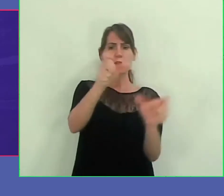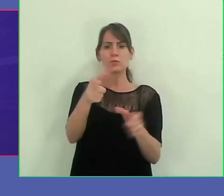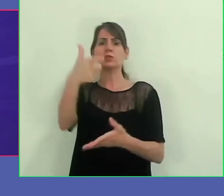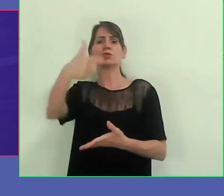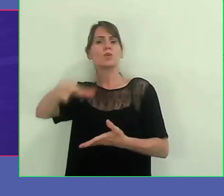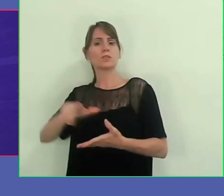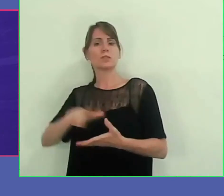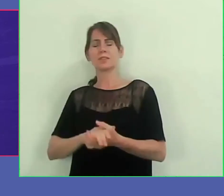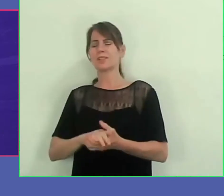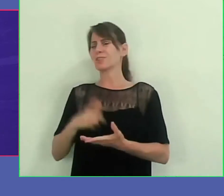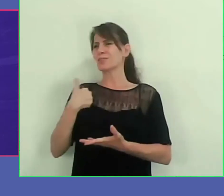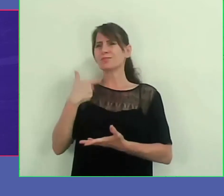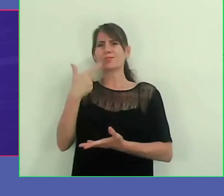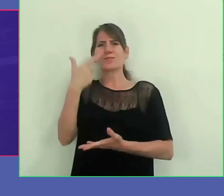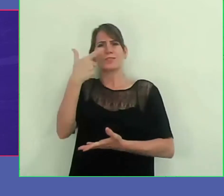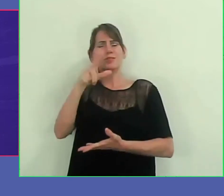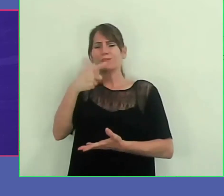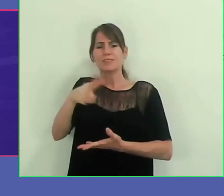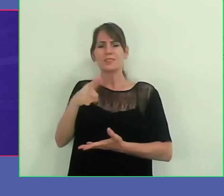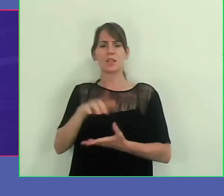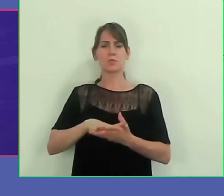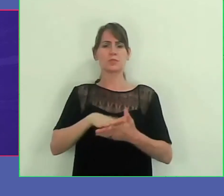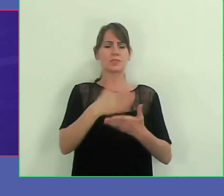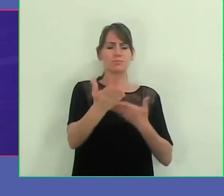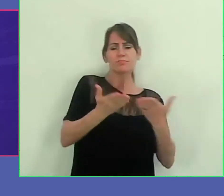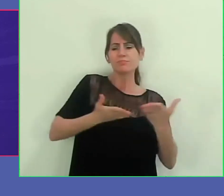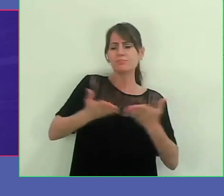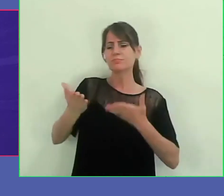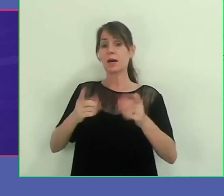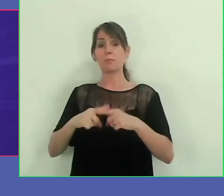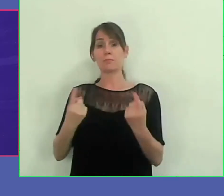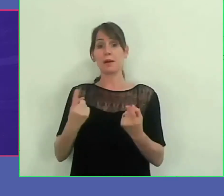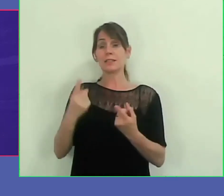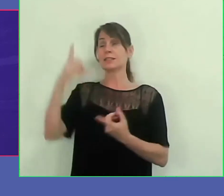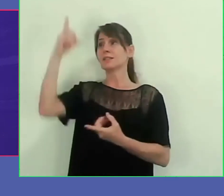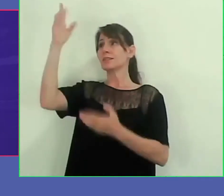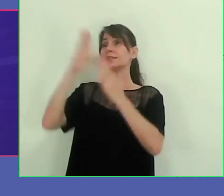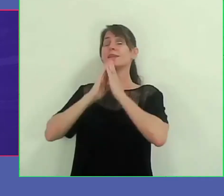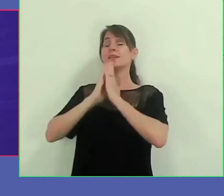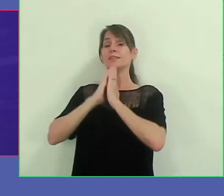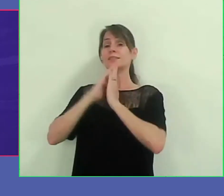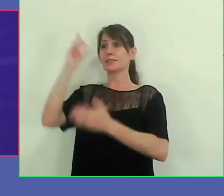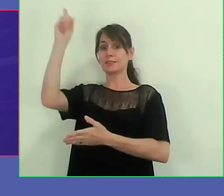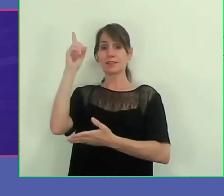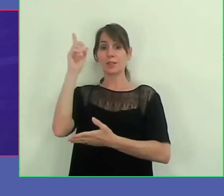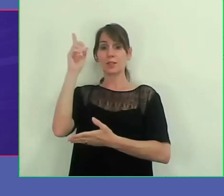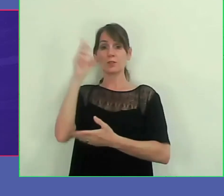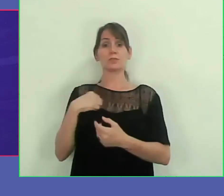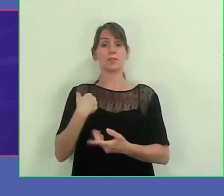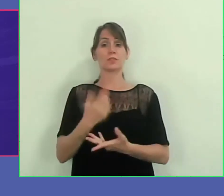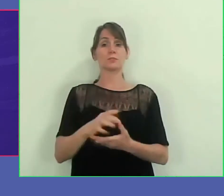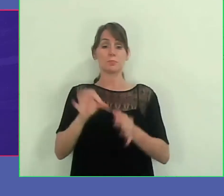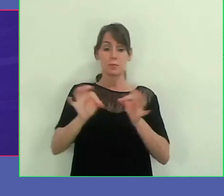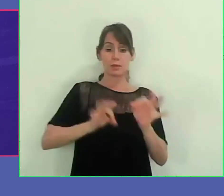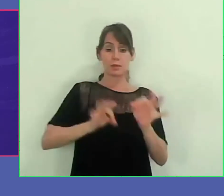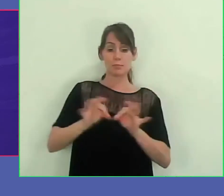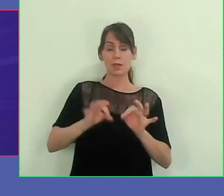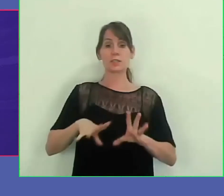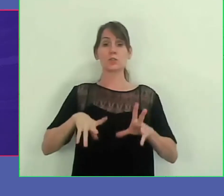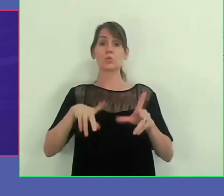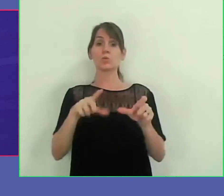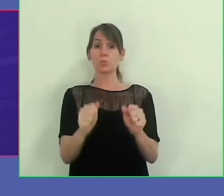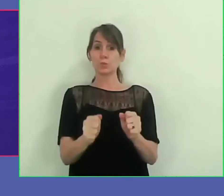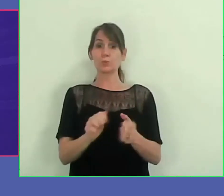relacionamento, mas graças a Deus, Deus providenciou tudo que nós precisamos. Nós vamos falar isso mais tarde ou